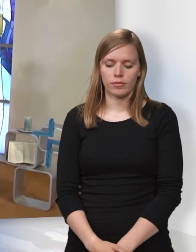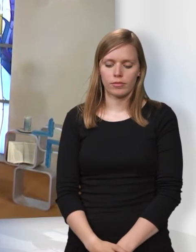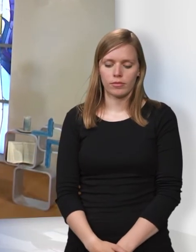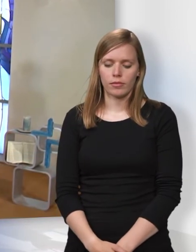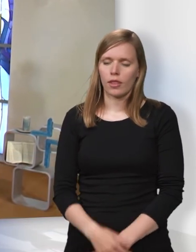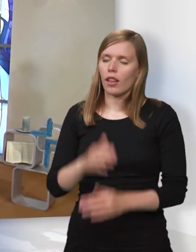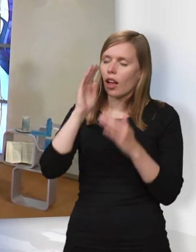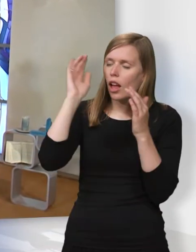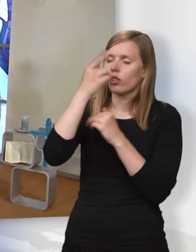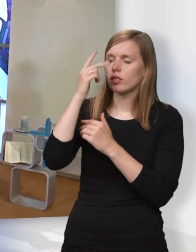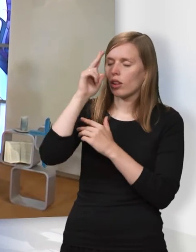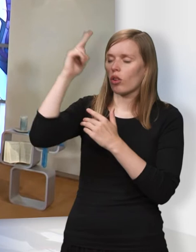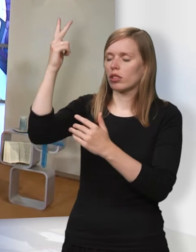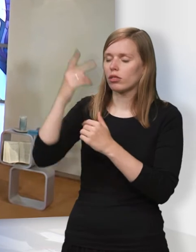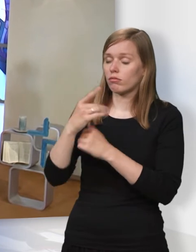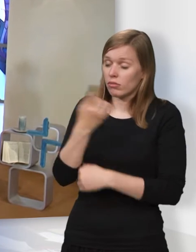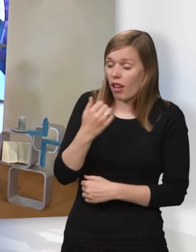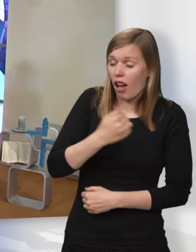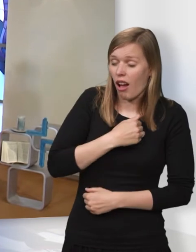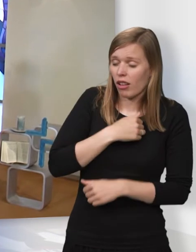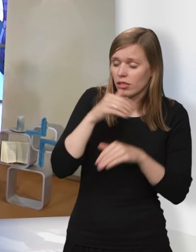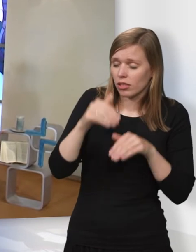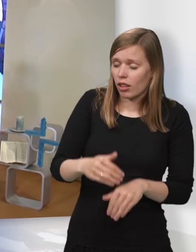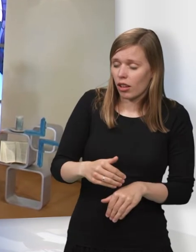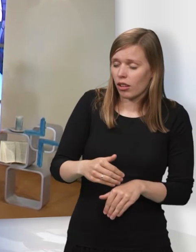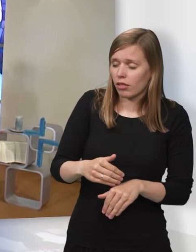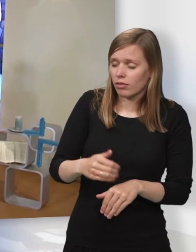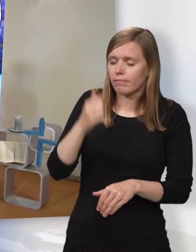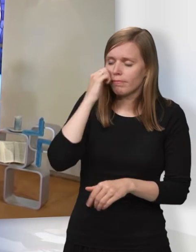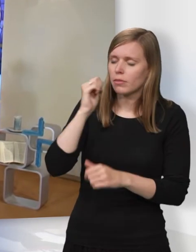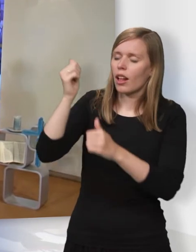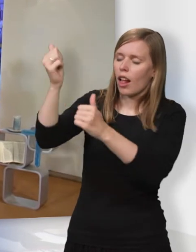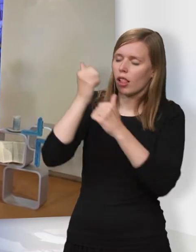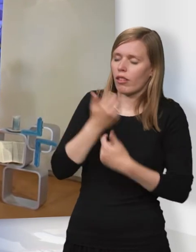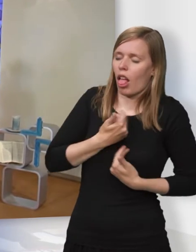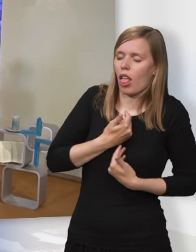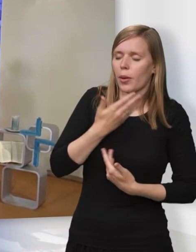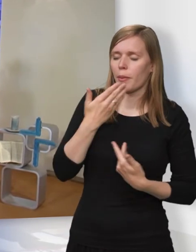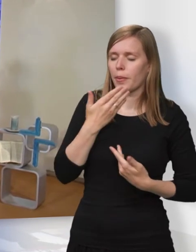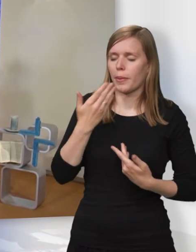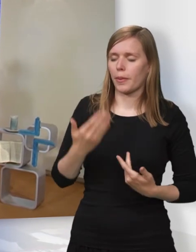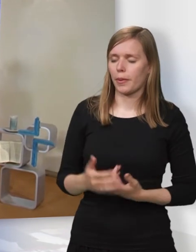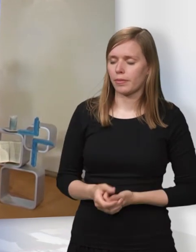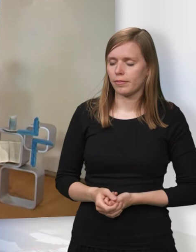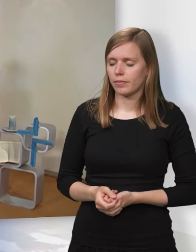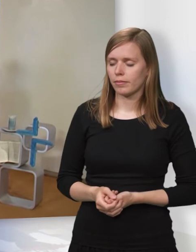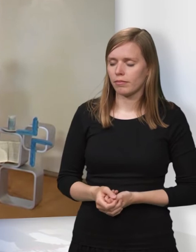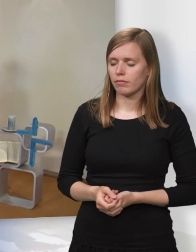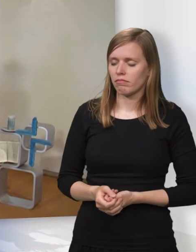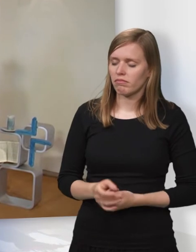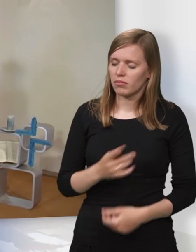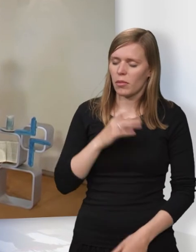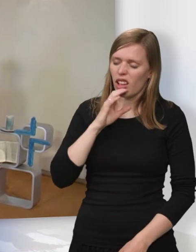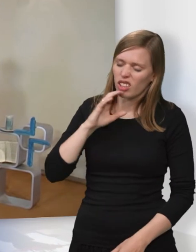Herr unser Gott, wenn wir Angst haben, hilf uns nicht zu verzweifeln. Wenn wir enttäuscht